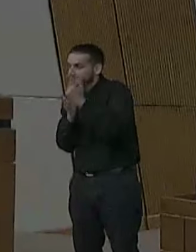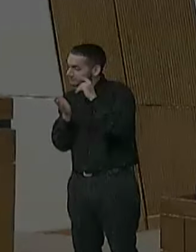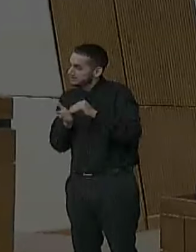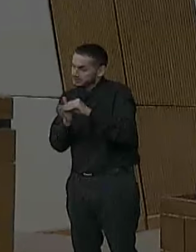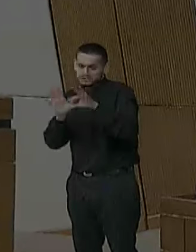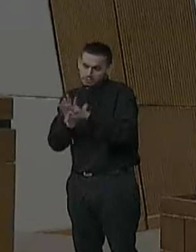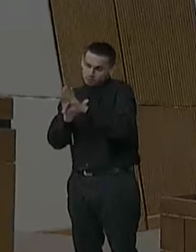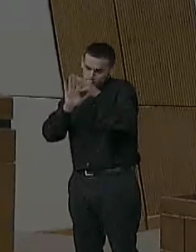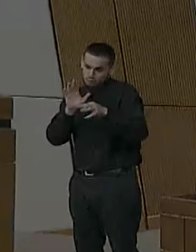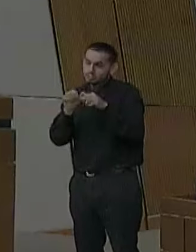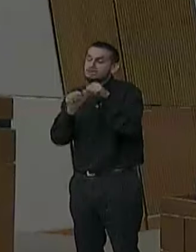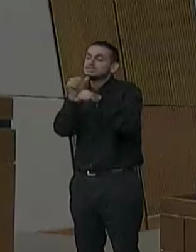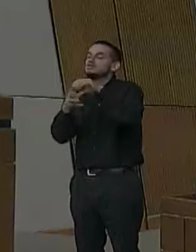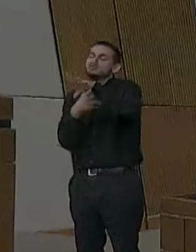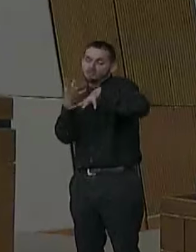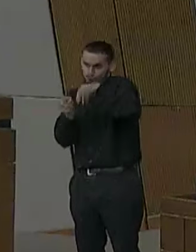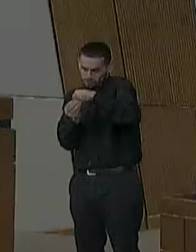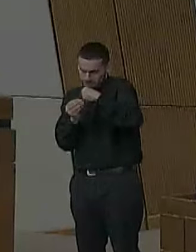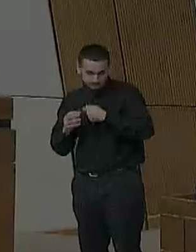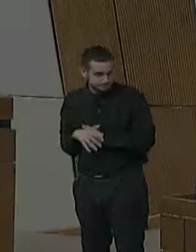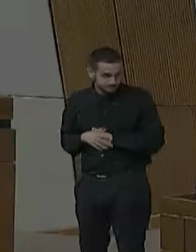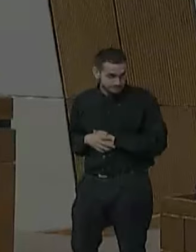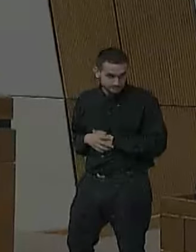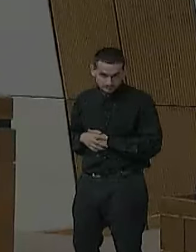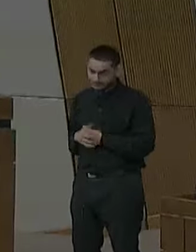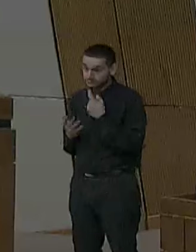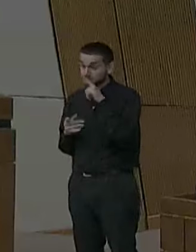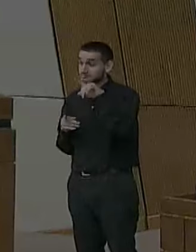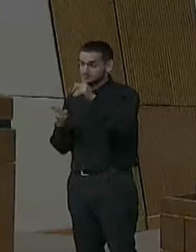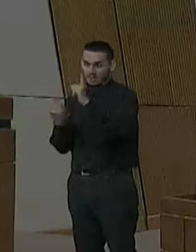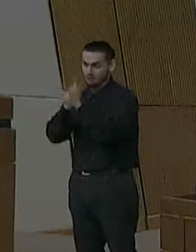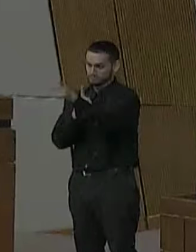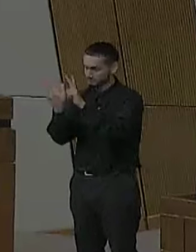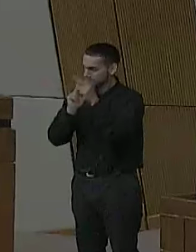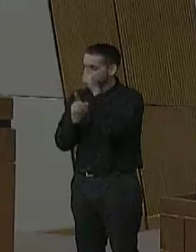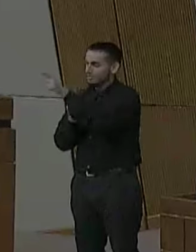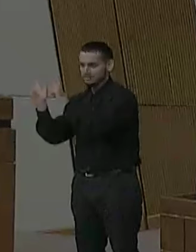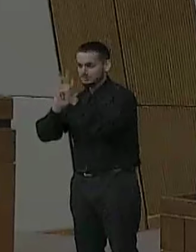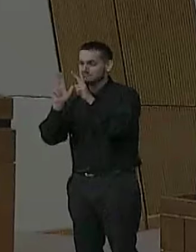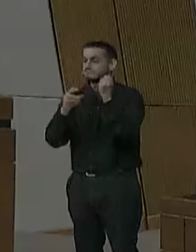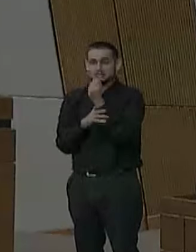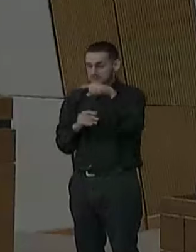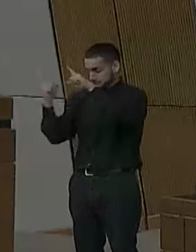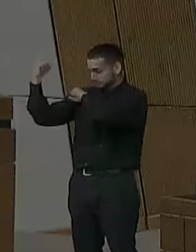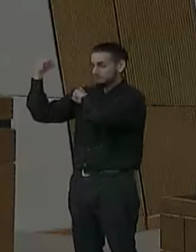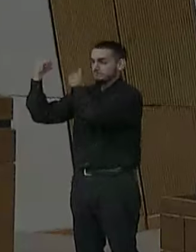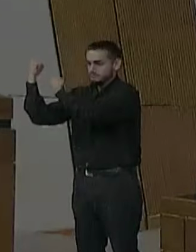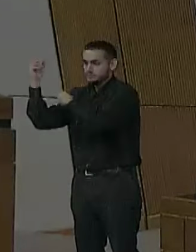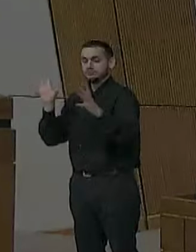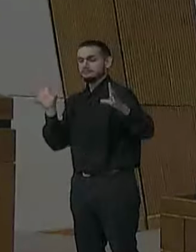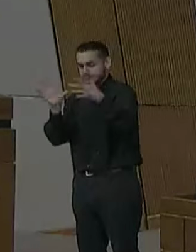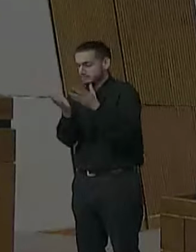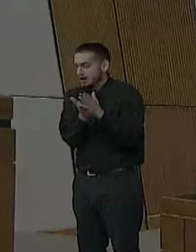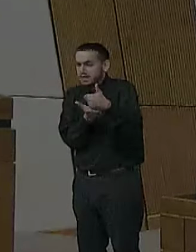pero son organizaciones de sociedad civil, es súper importante que, ya lo mencionaron algunos, ¿verdad? Que se empoderen como organización de personas con